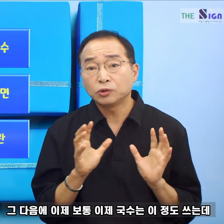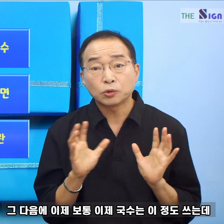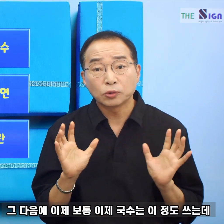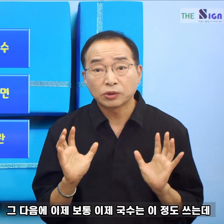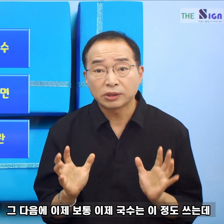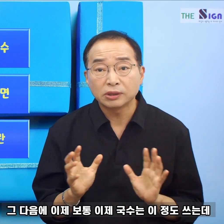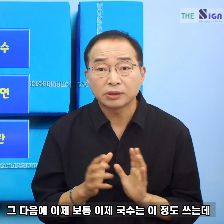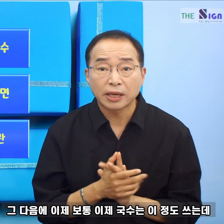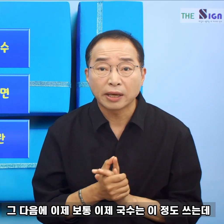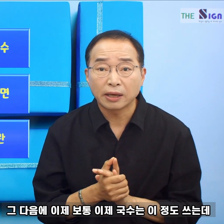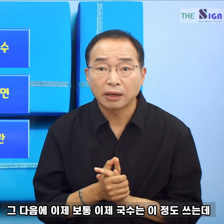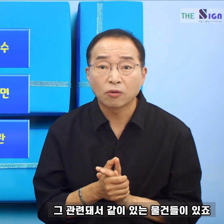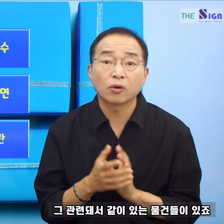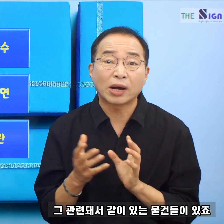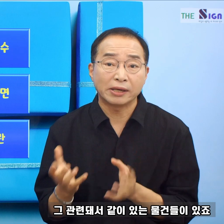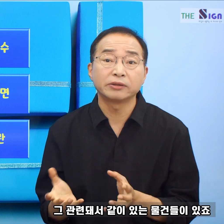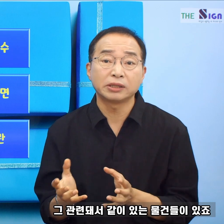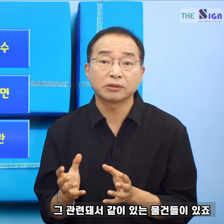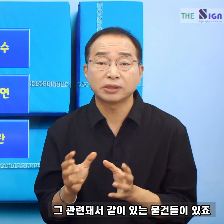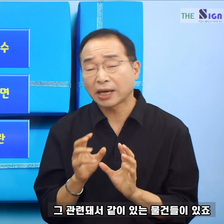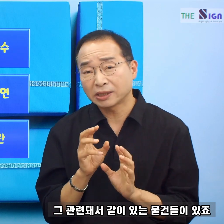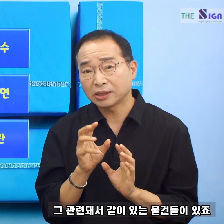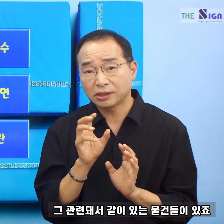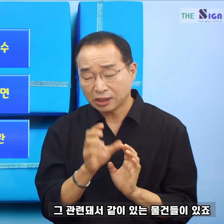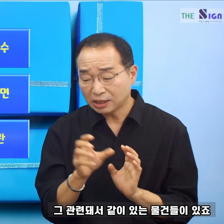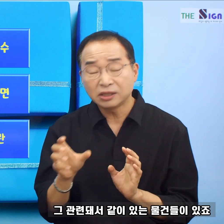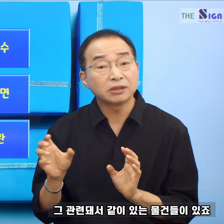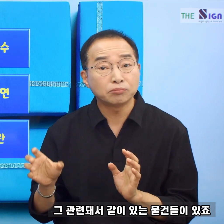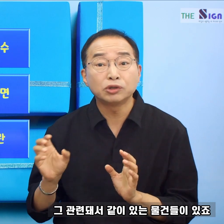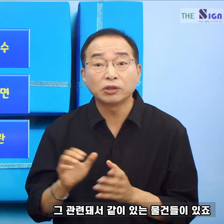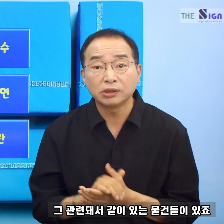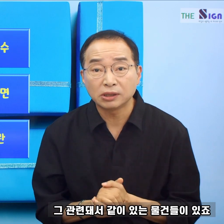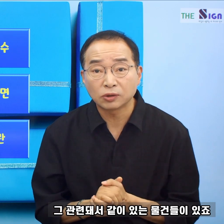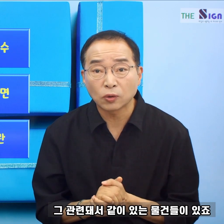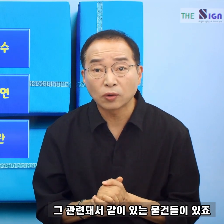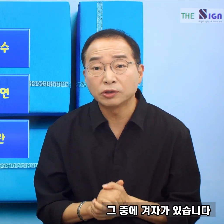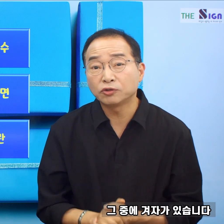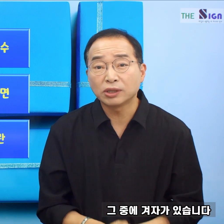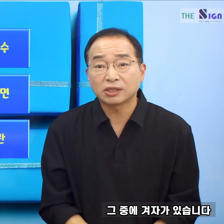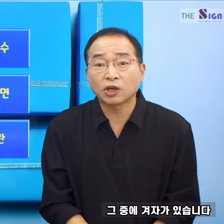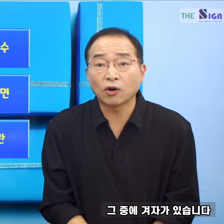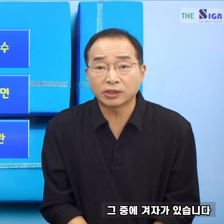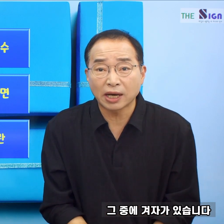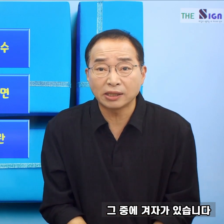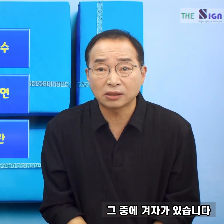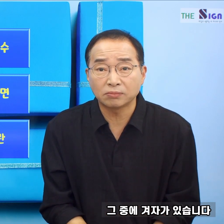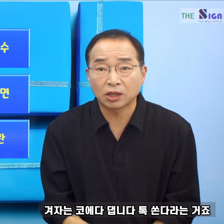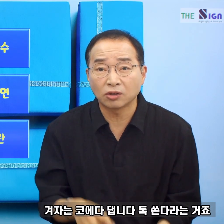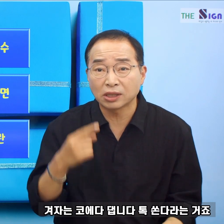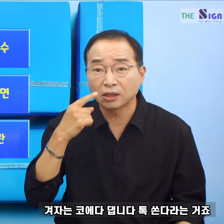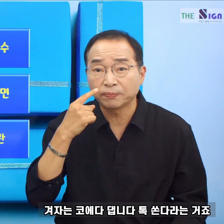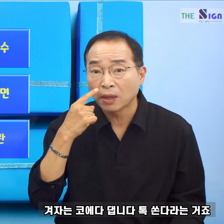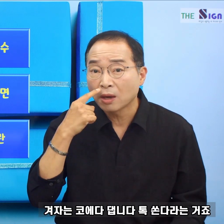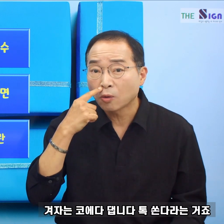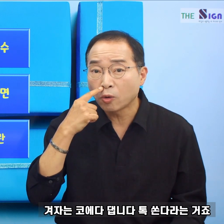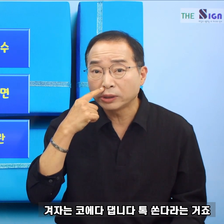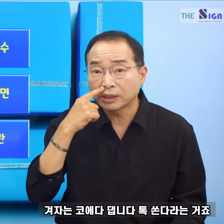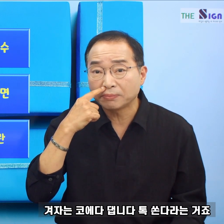정도 쓰는데 그 관련돼서 이제 같이 이제 있는 물건들이 있죠. 그 중에 이제 겨자가 있습니다. 겨자는 코에다 댑니다.